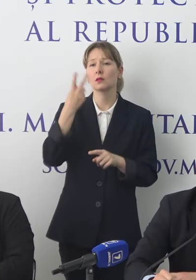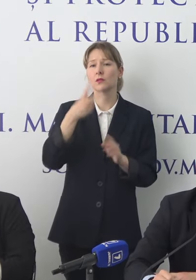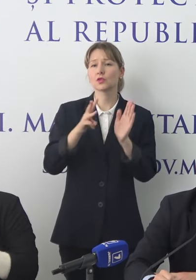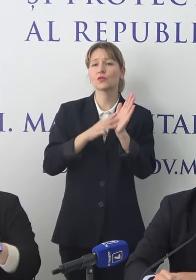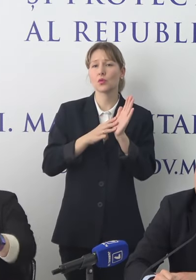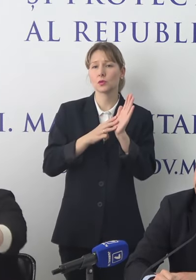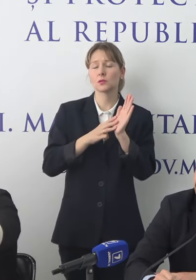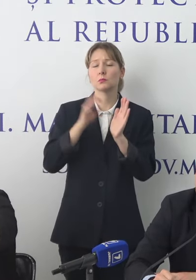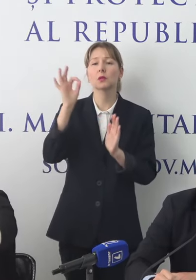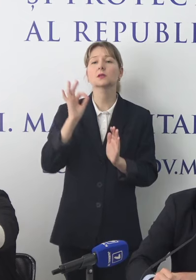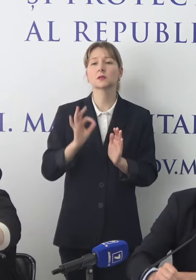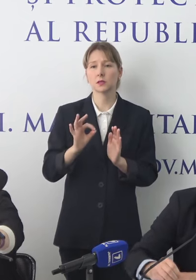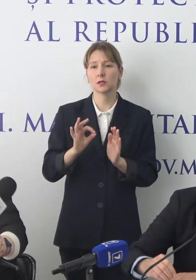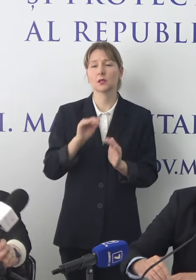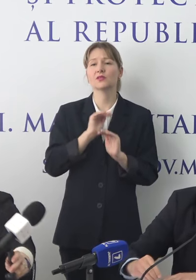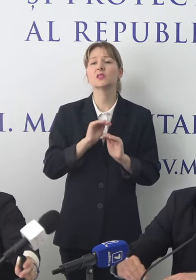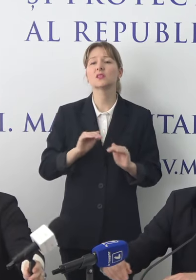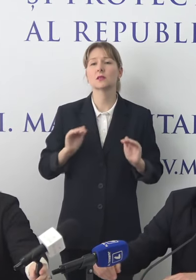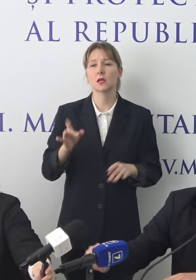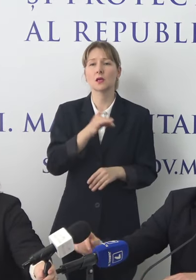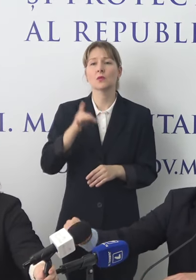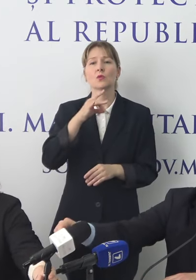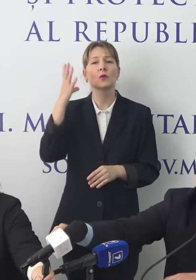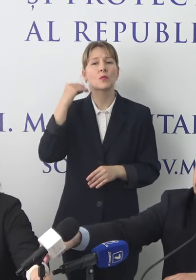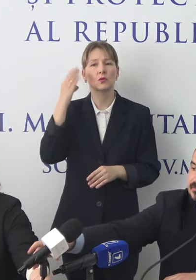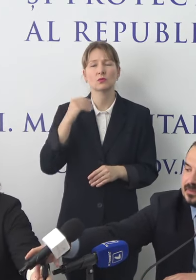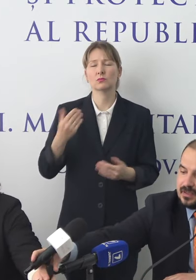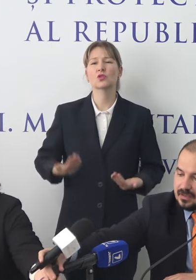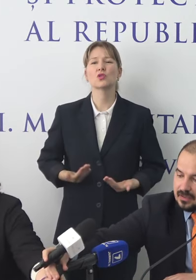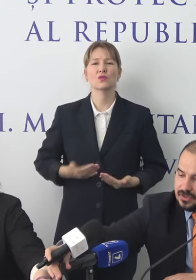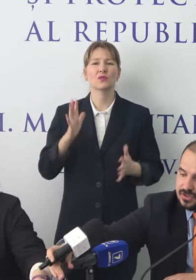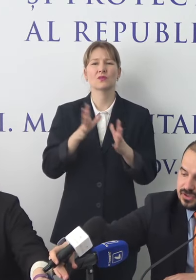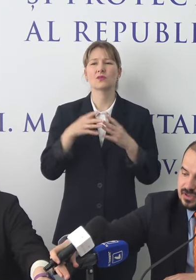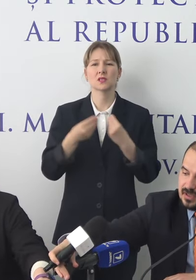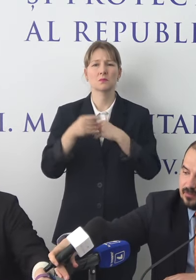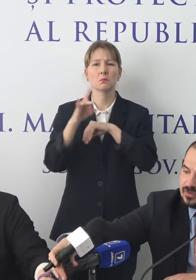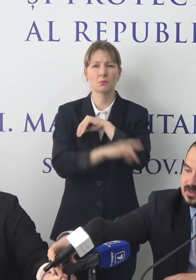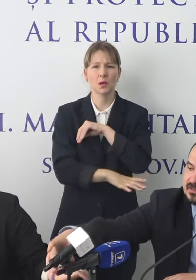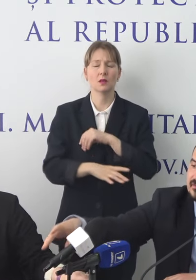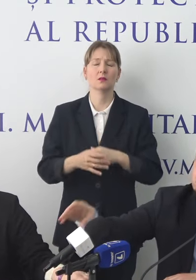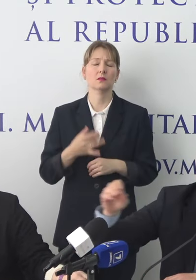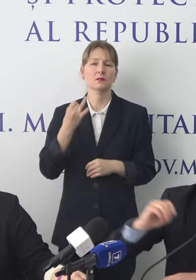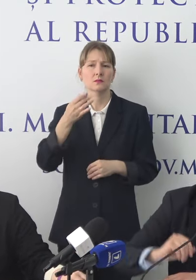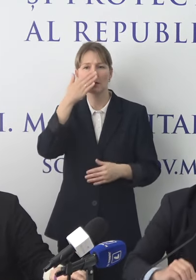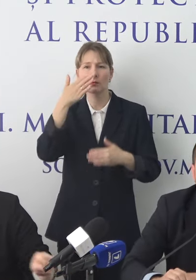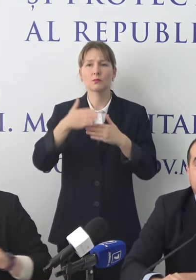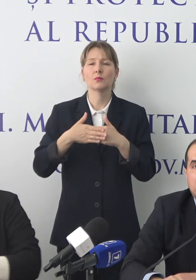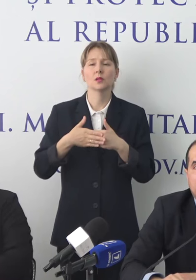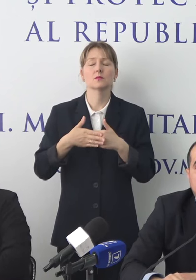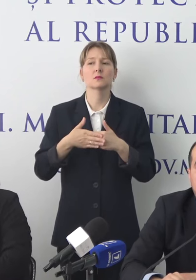28% din copiii din Republica Moldova se află în sărăcie și aproximativ